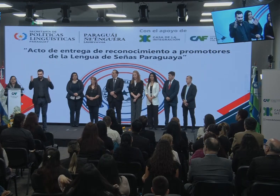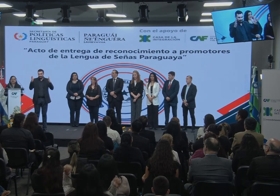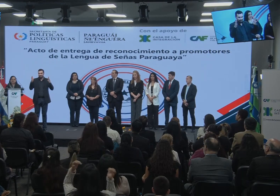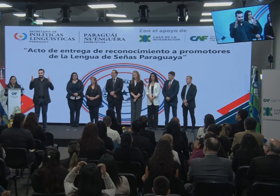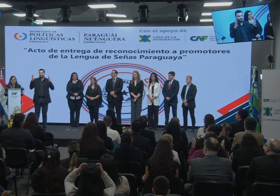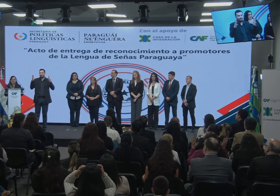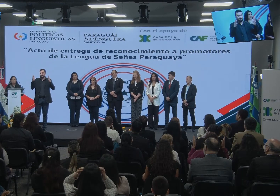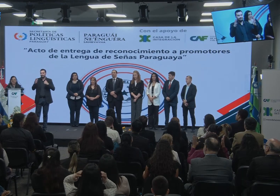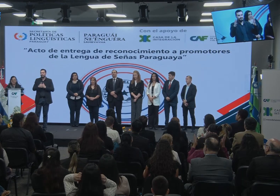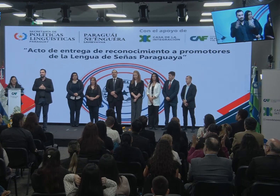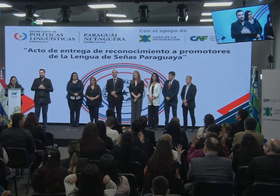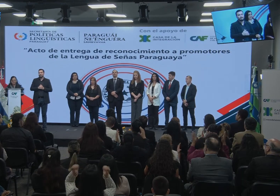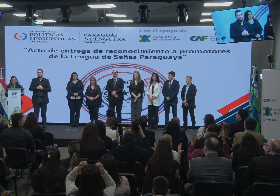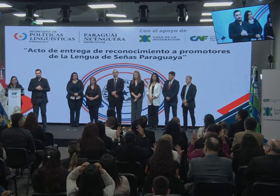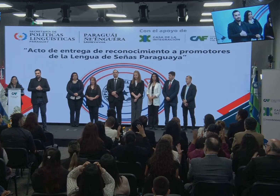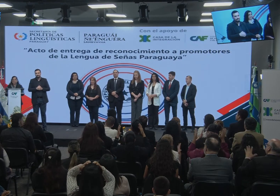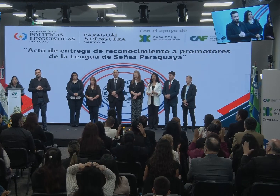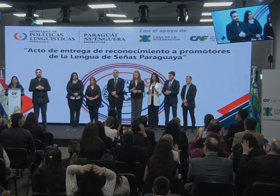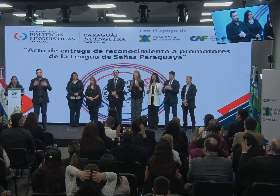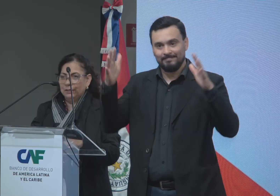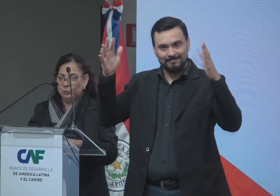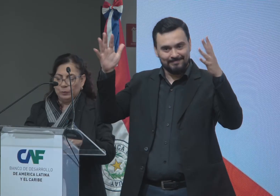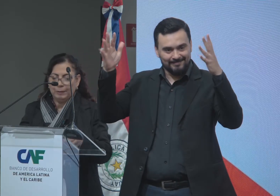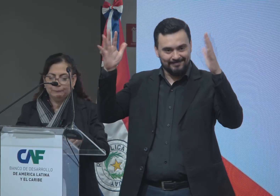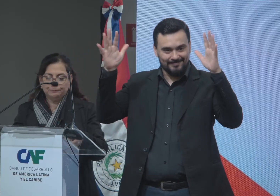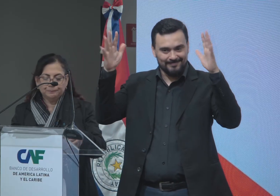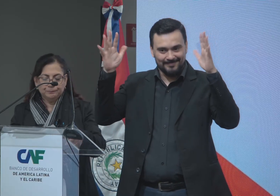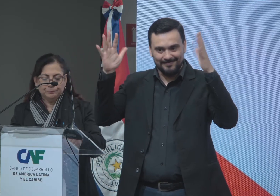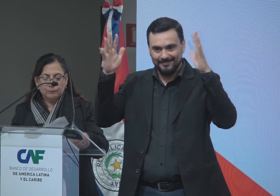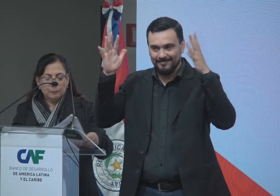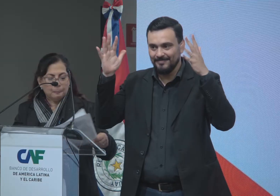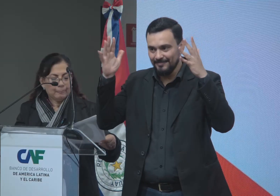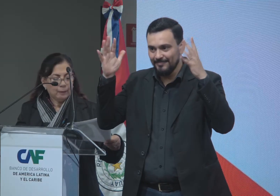año 2025.